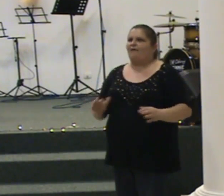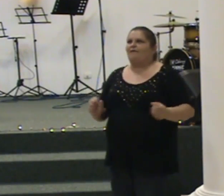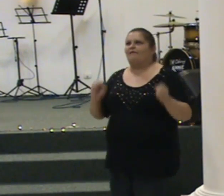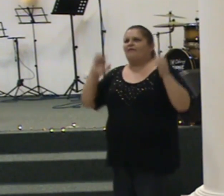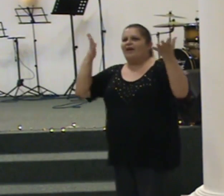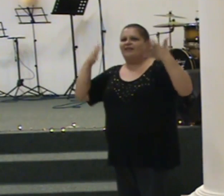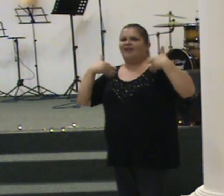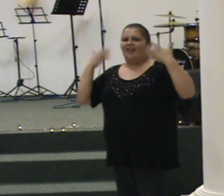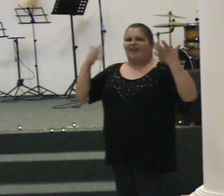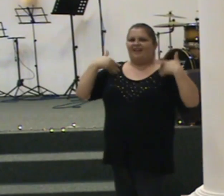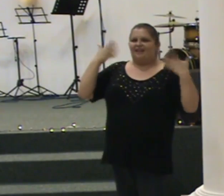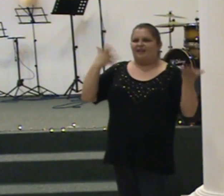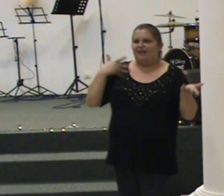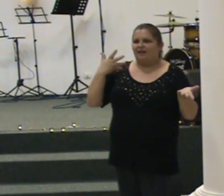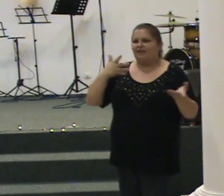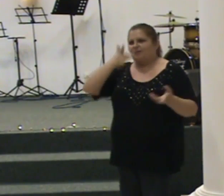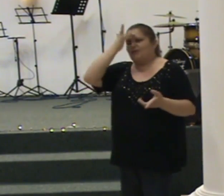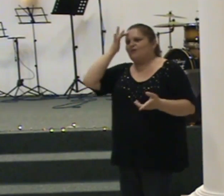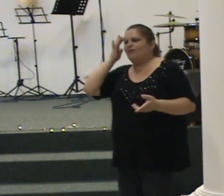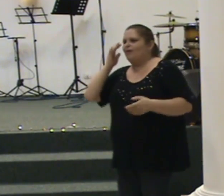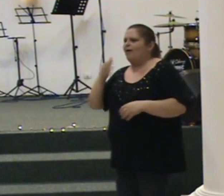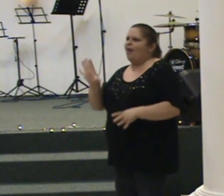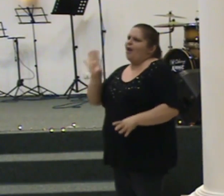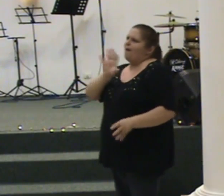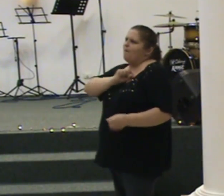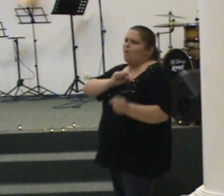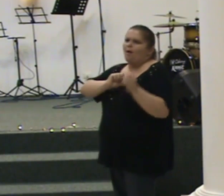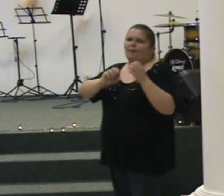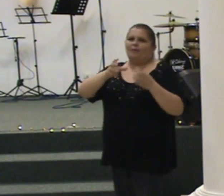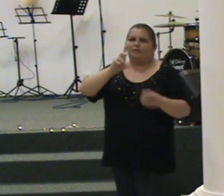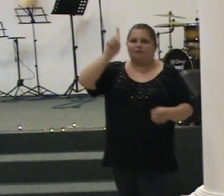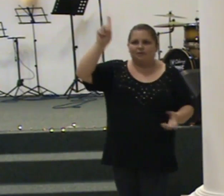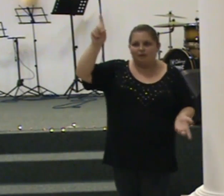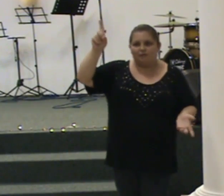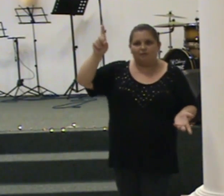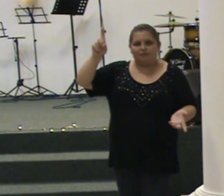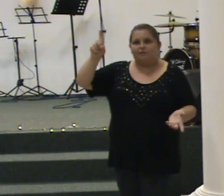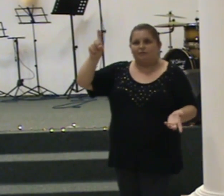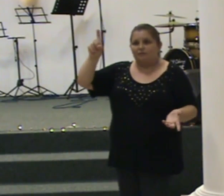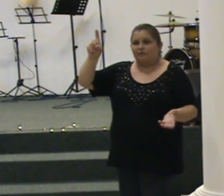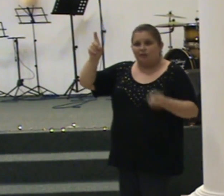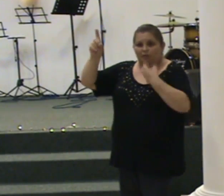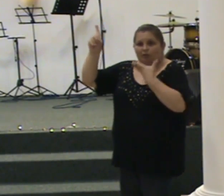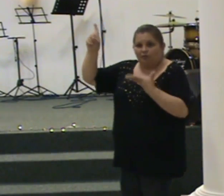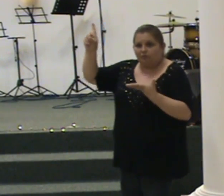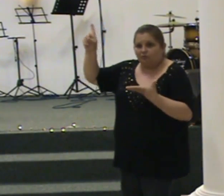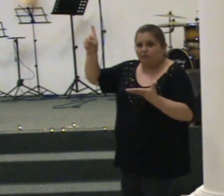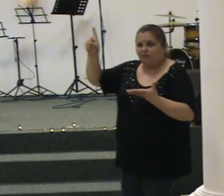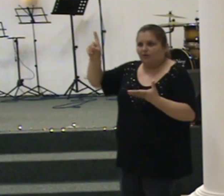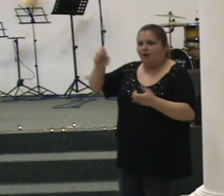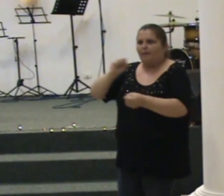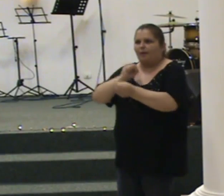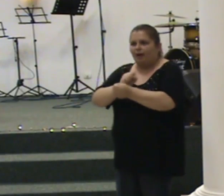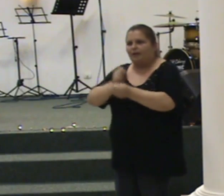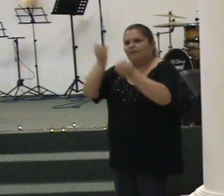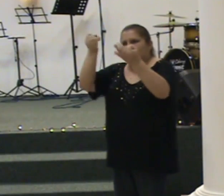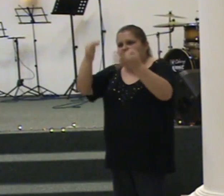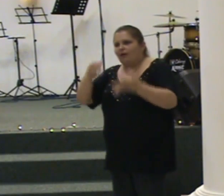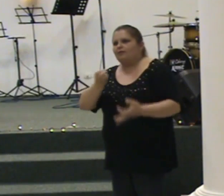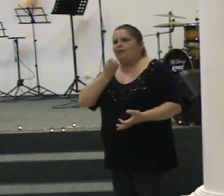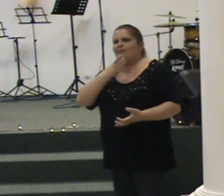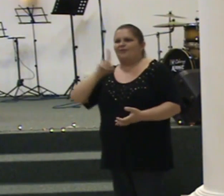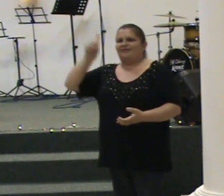alegria, momentos em que as pessoas falam do amor de Deus. Que bom que o mundo pare um momento